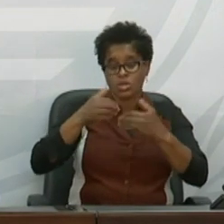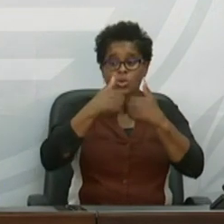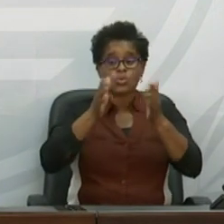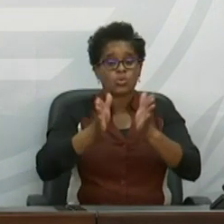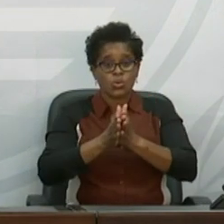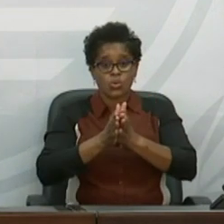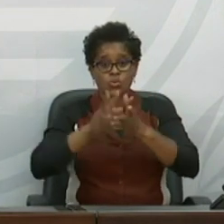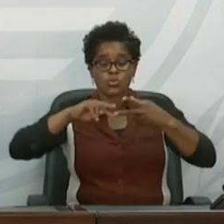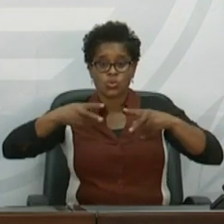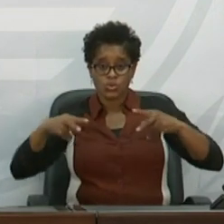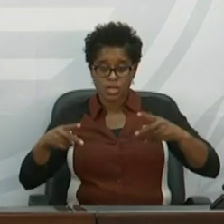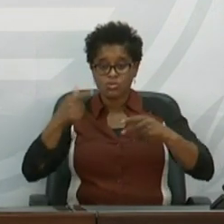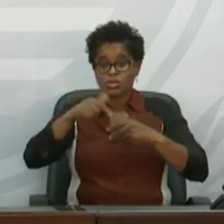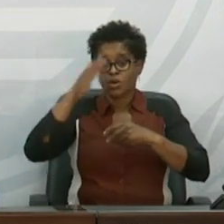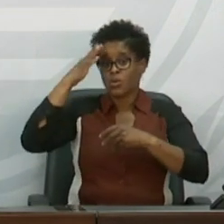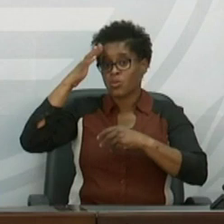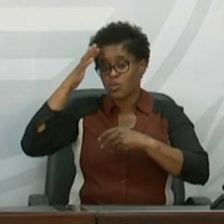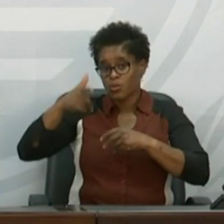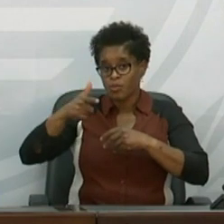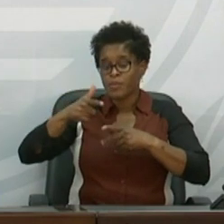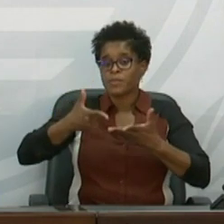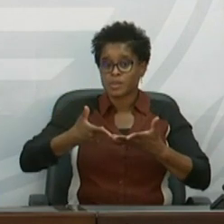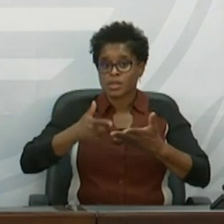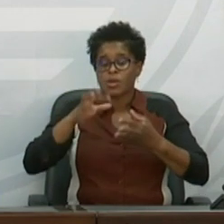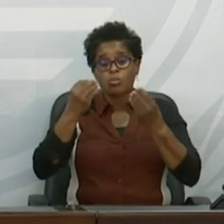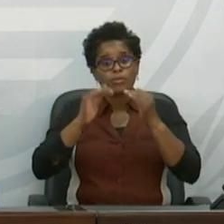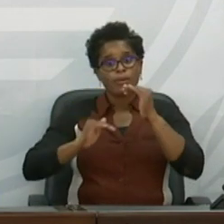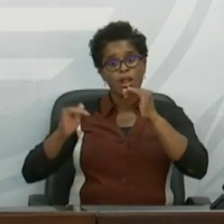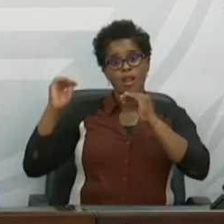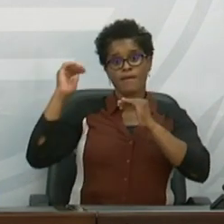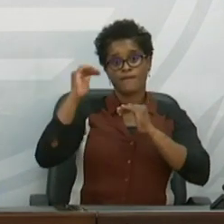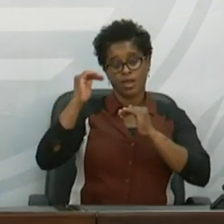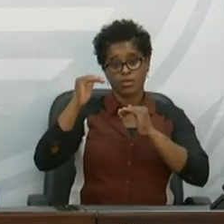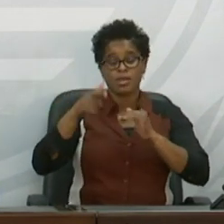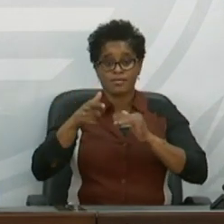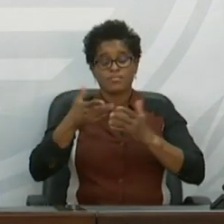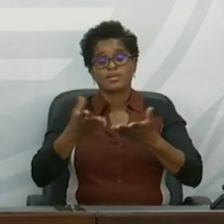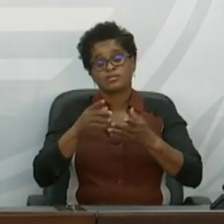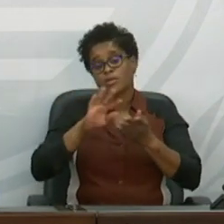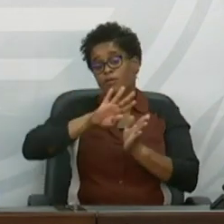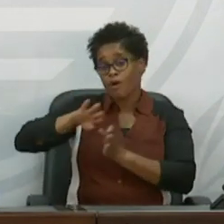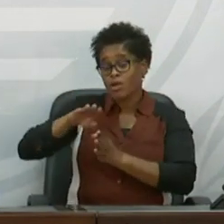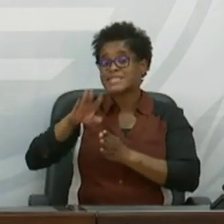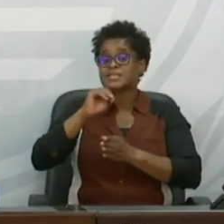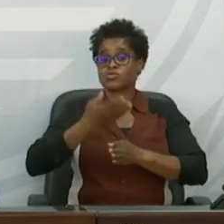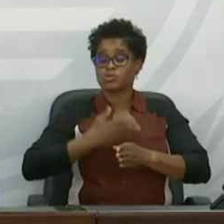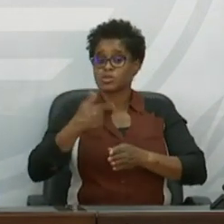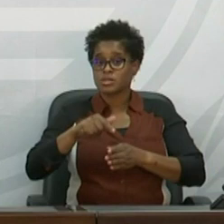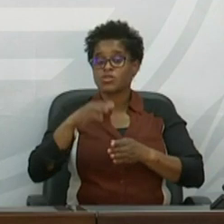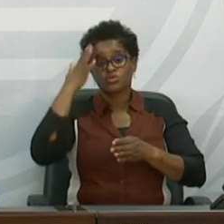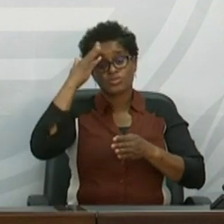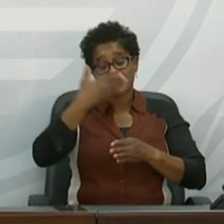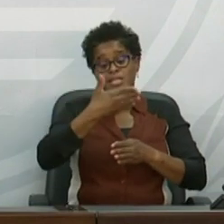Todos os concelhos com taxas excessivamente elevadas, à exceção de São Domingos, que tem uma taxa de 190